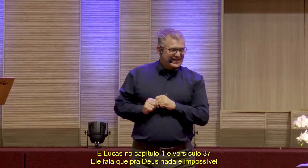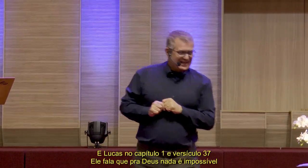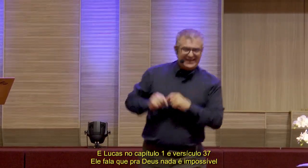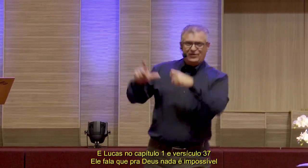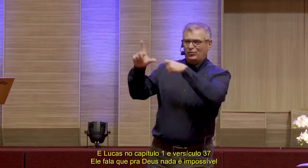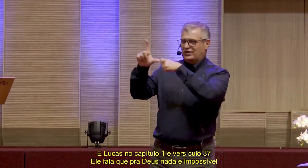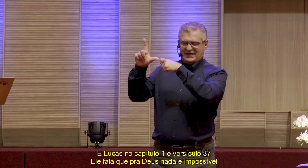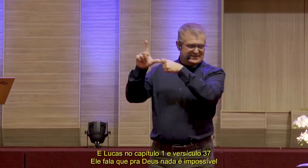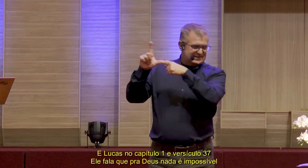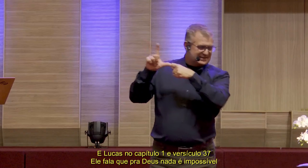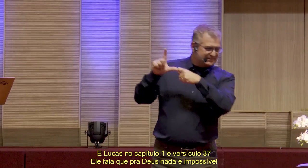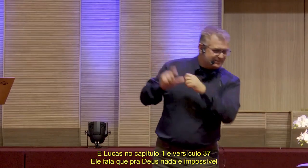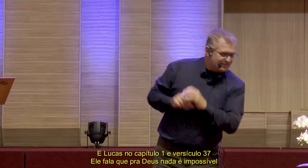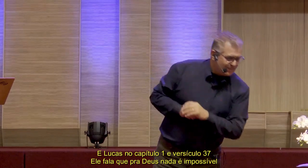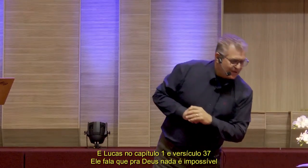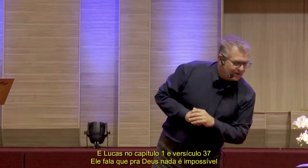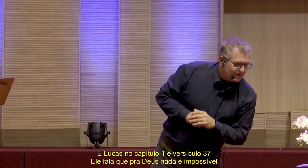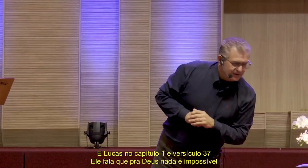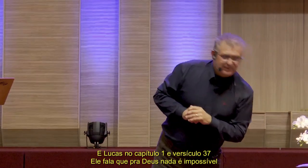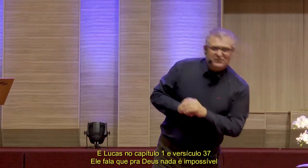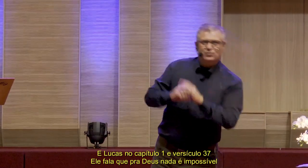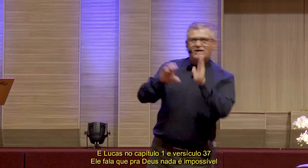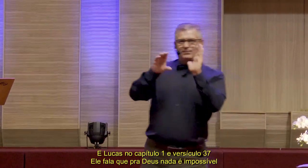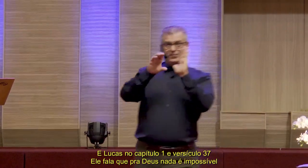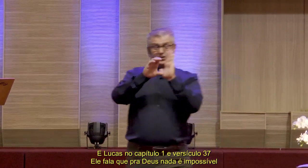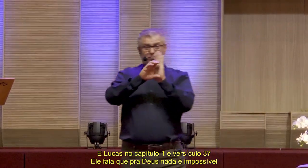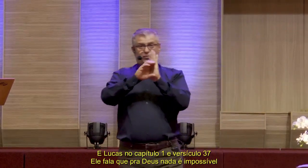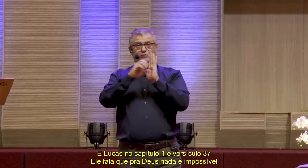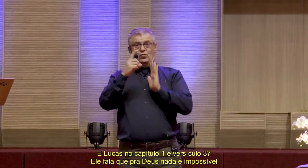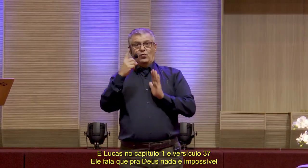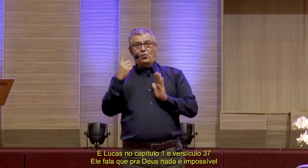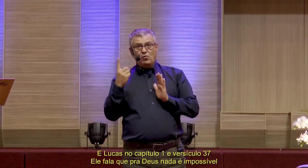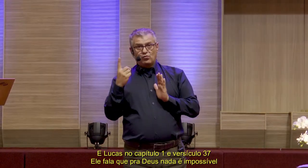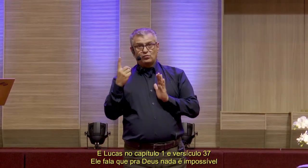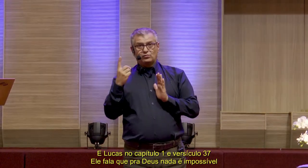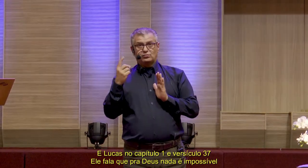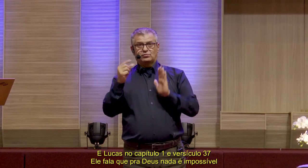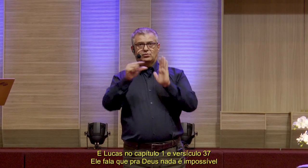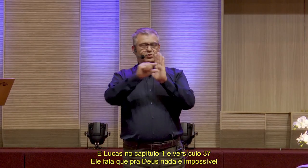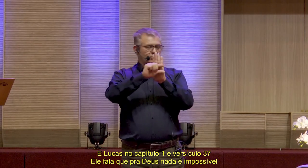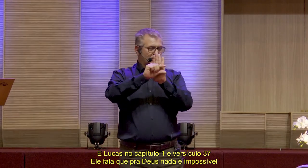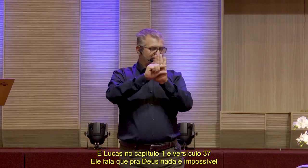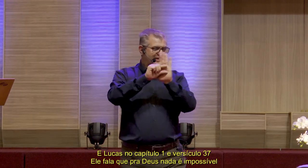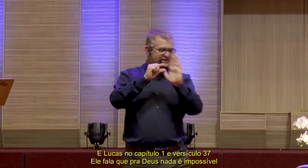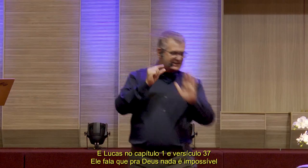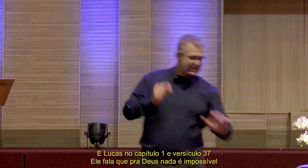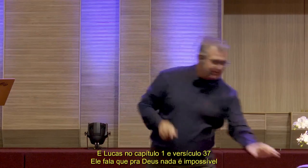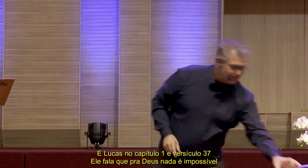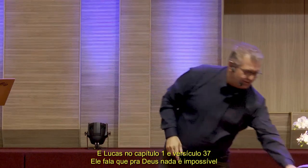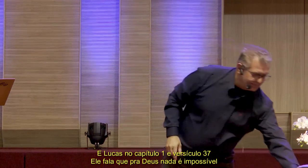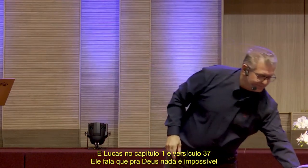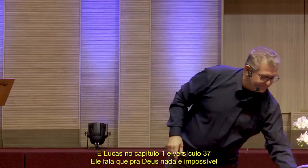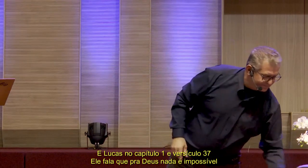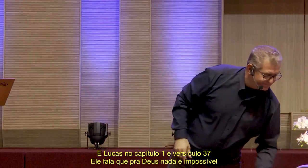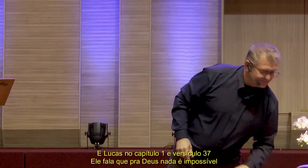E Lucas, no capítulo 1, no versículo